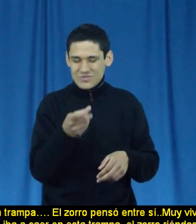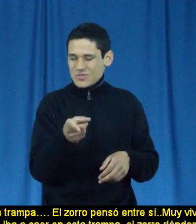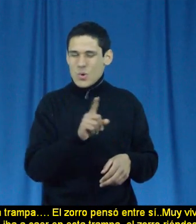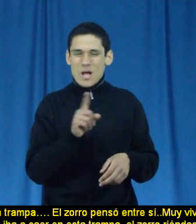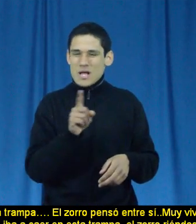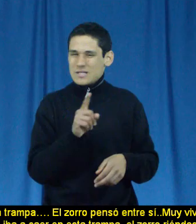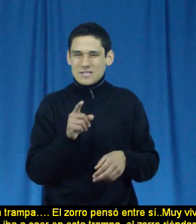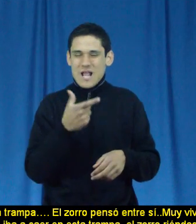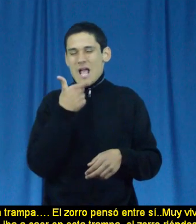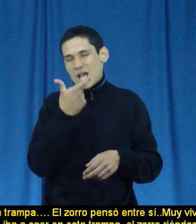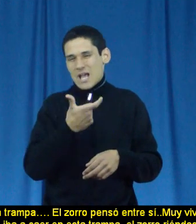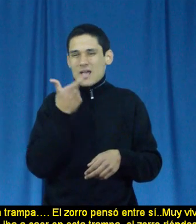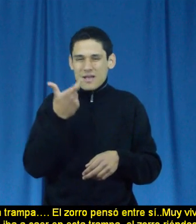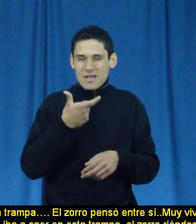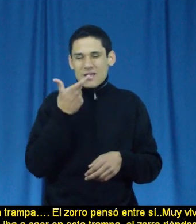que pensó que iba a caer en esta trampa.